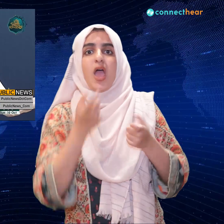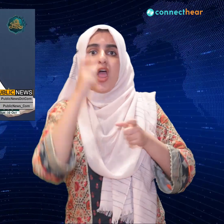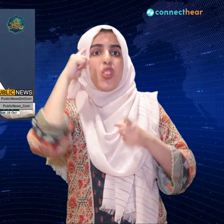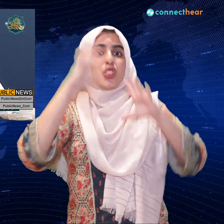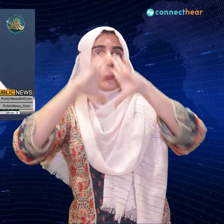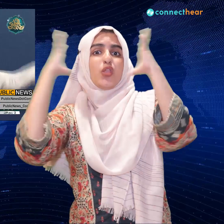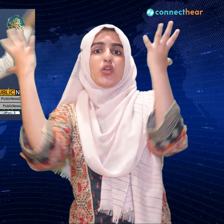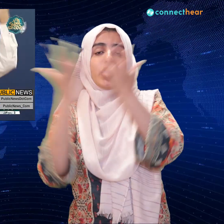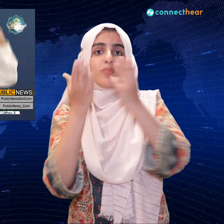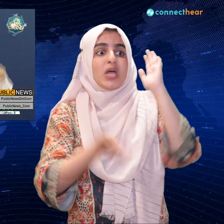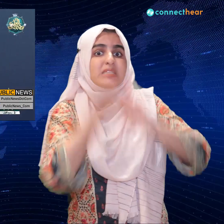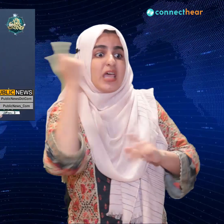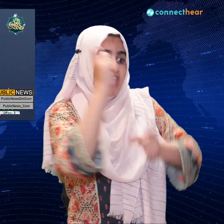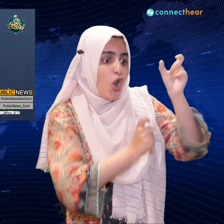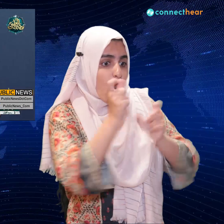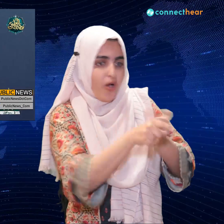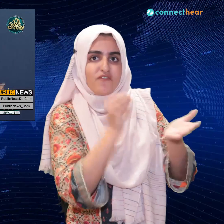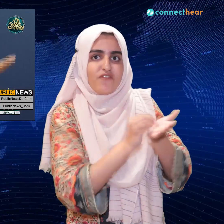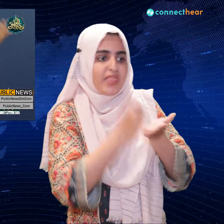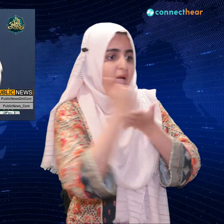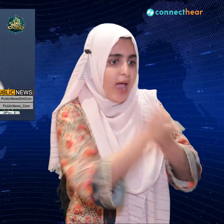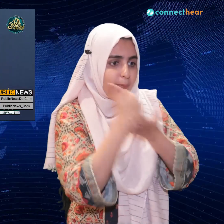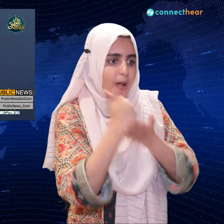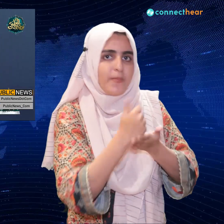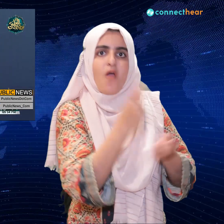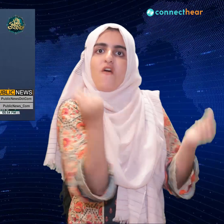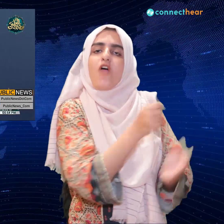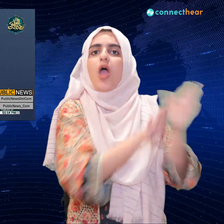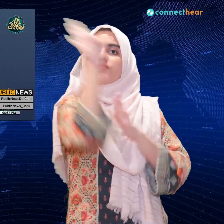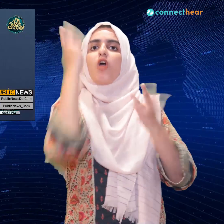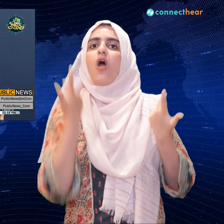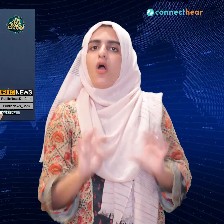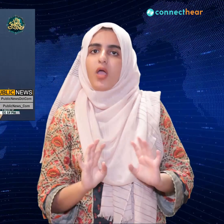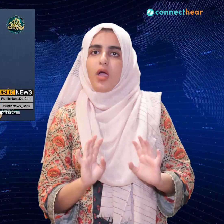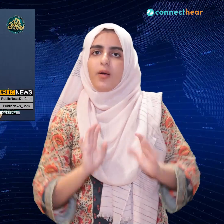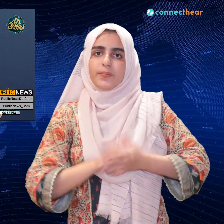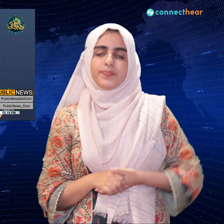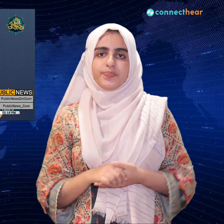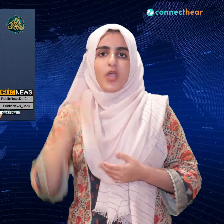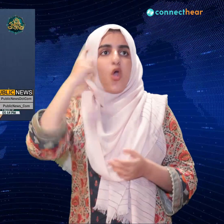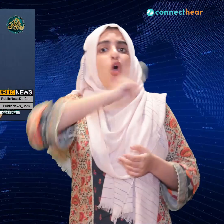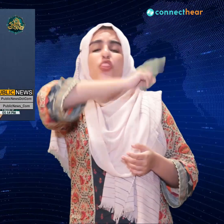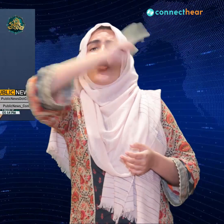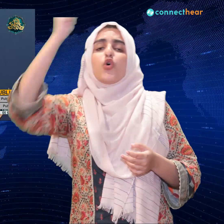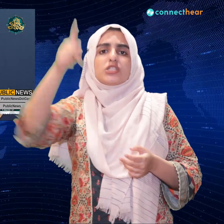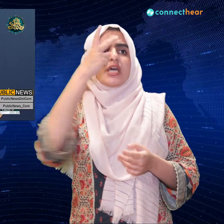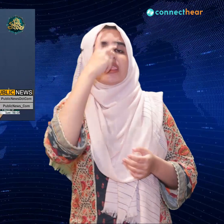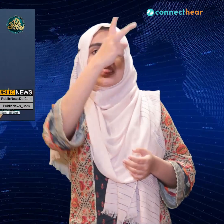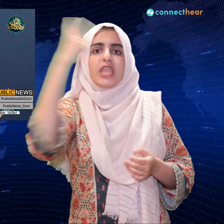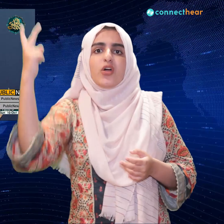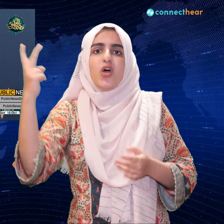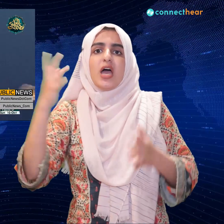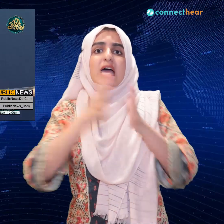دنیا کی تاریخ میں سب سے زیادہ غریب لوگوں کو اوپر اٹھایا. چائنا اوپر چلا گیا. آج اسکینڈینیوین ملکوں میں چلے جائیں، سب سے زیادہ فلاحی